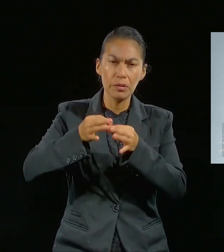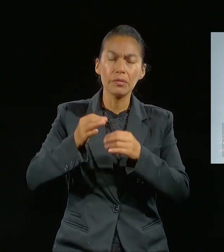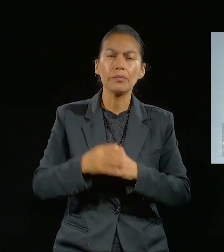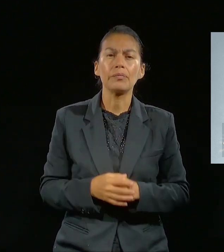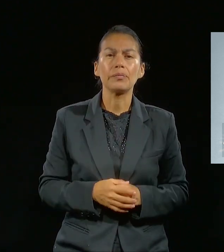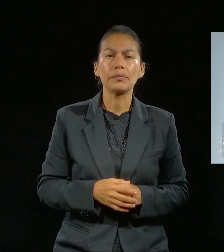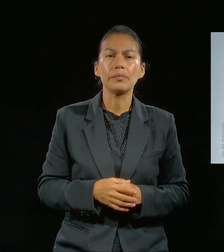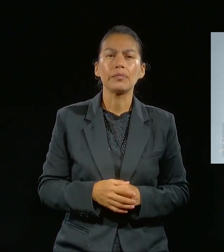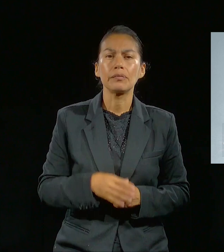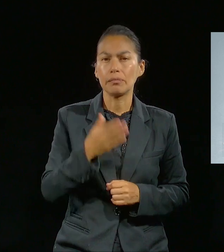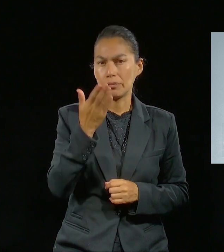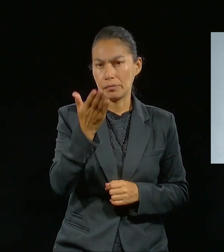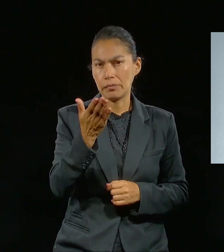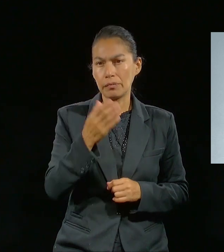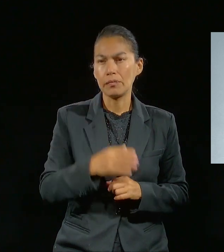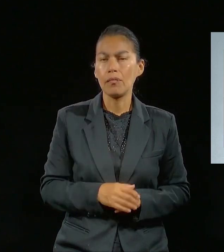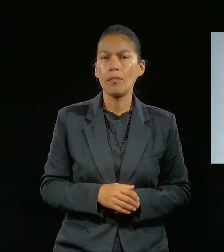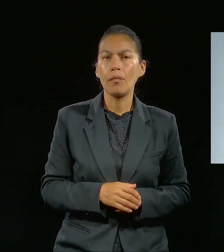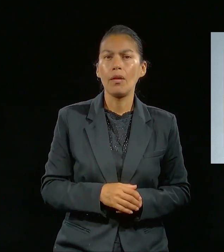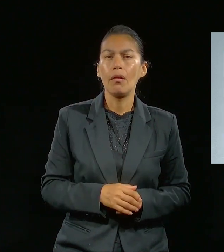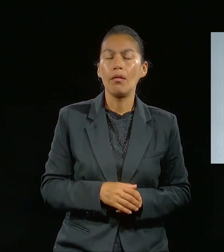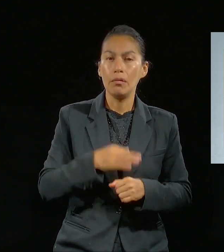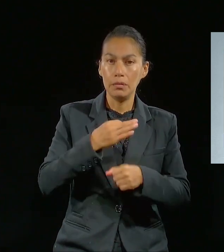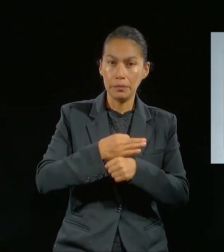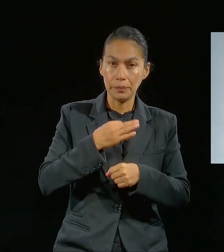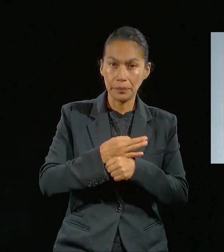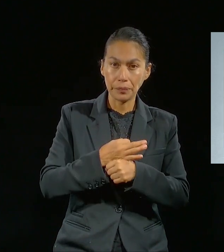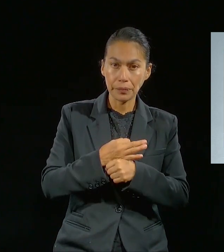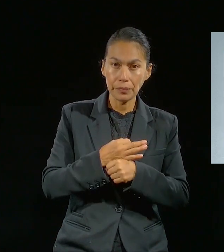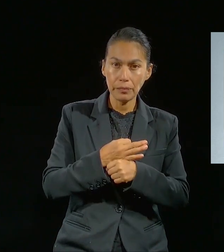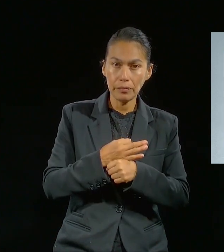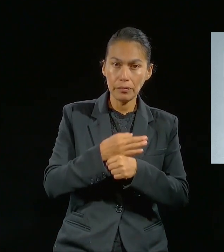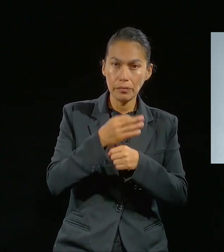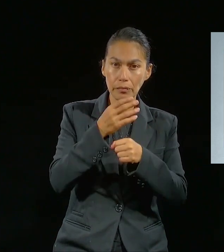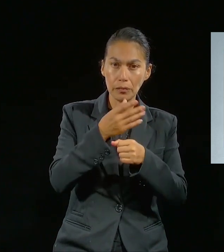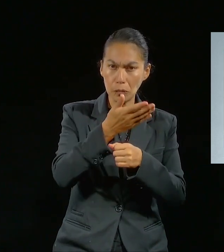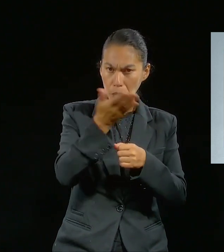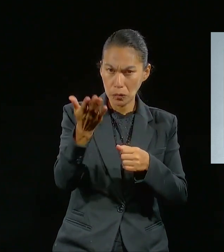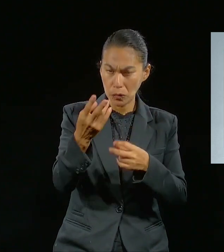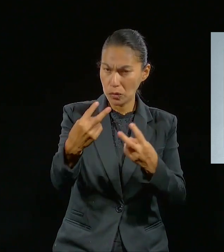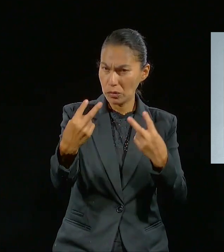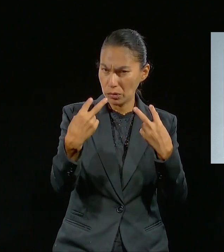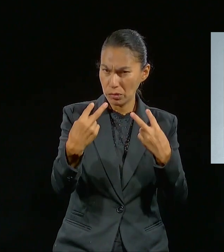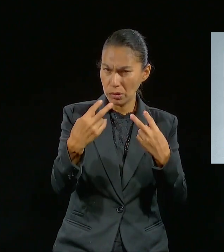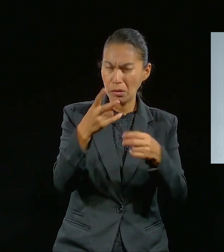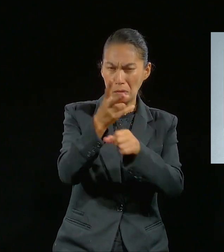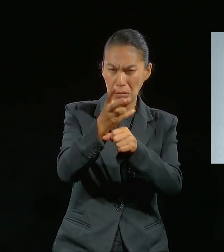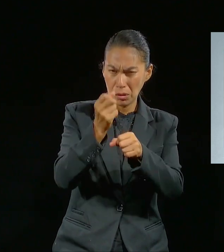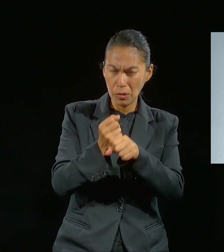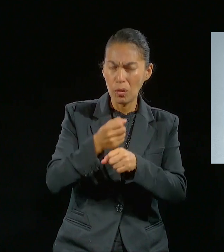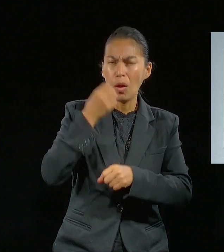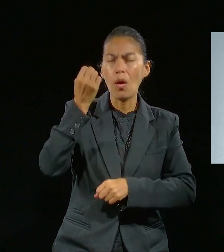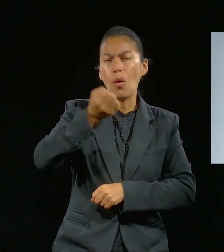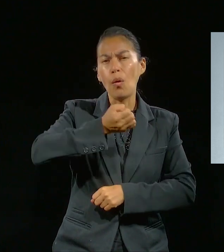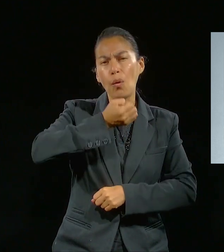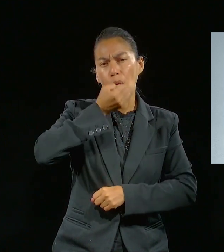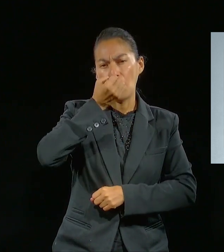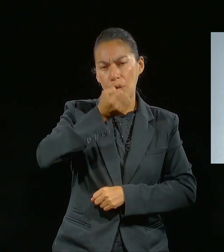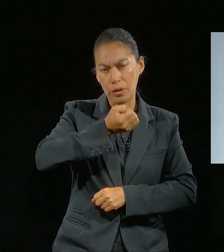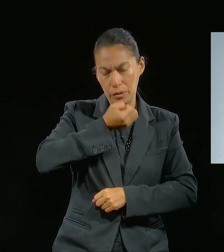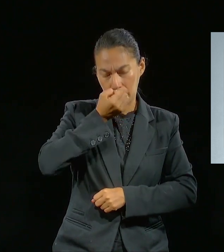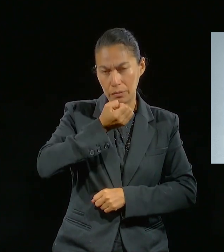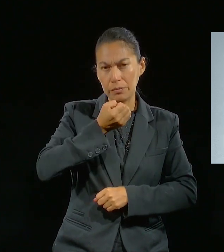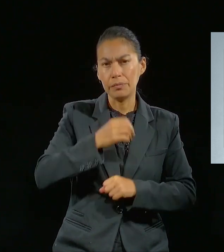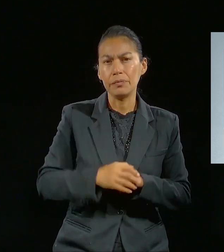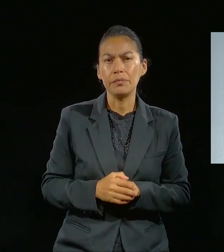orando constantemente. Y en estos momentos invitamos a todos los que nos están mirando a que inclinen su rostro,